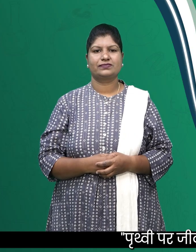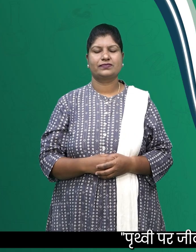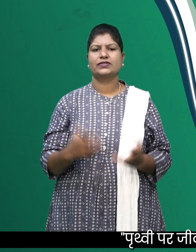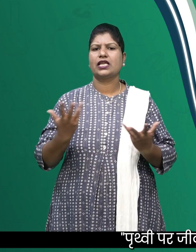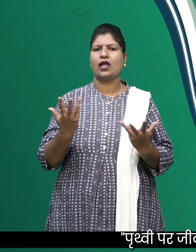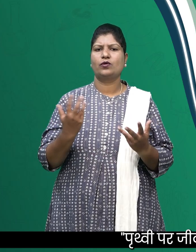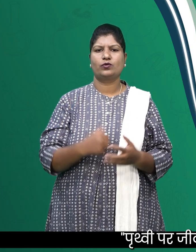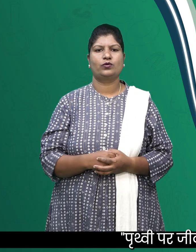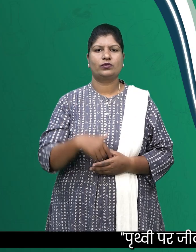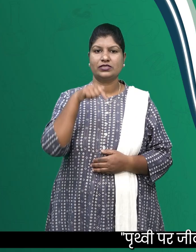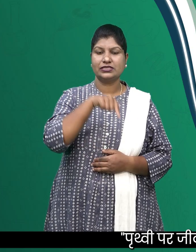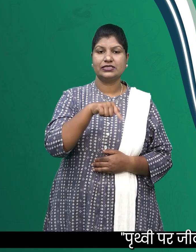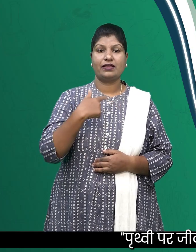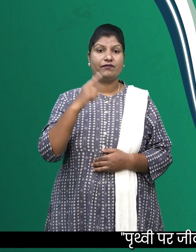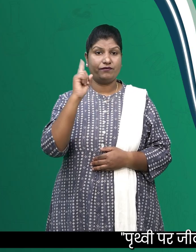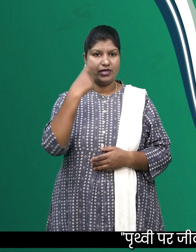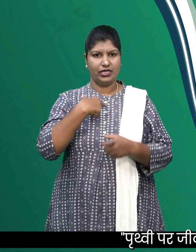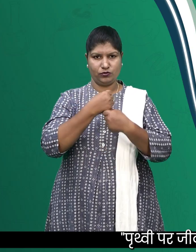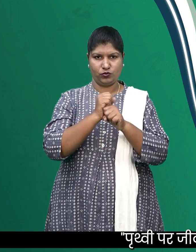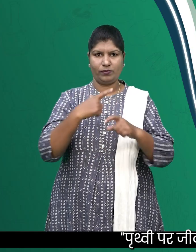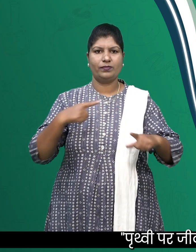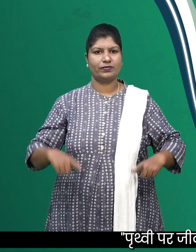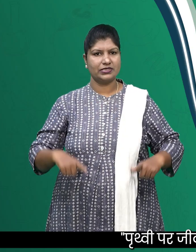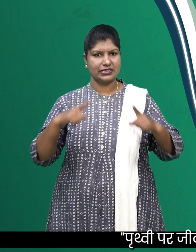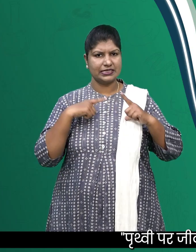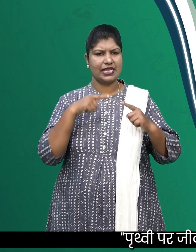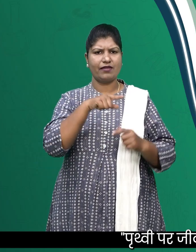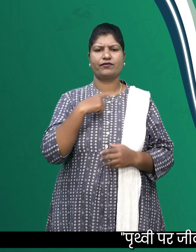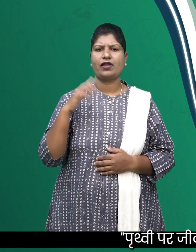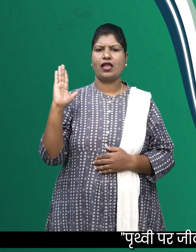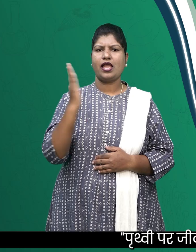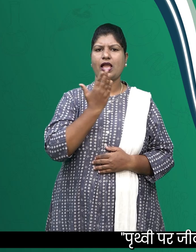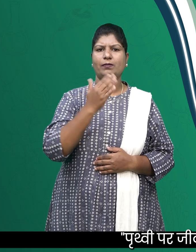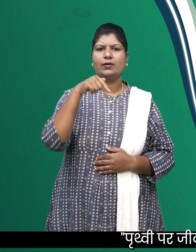पृथ्वी पर जीवन का पहला रूप कैसे प्रकट हुआ?